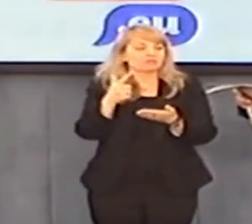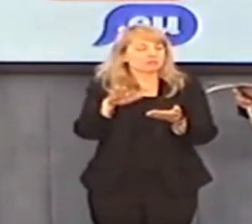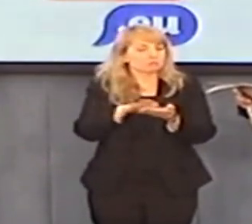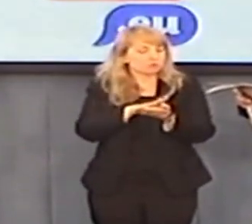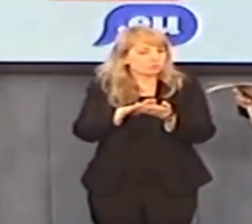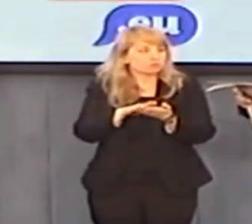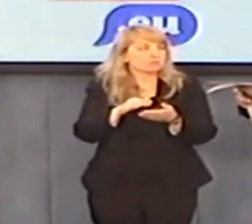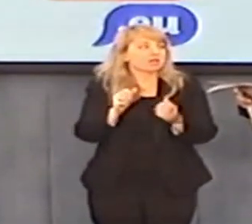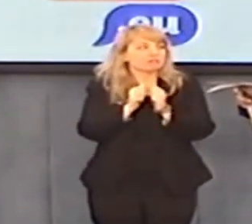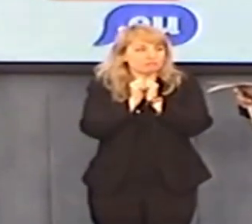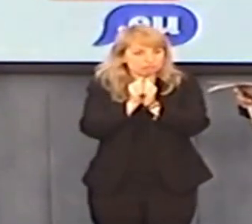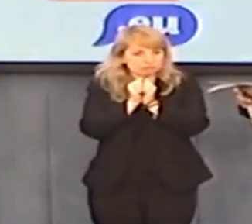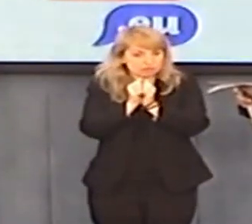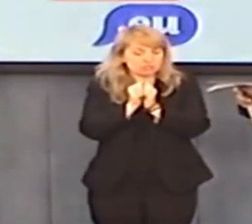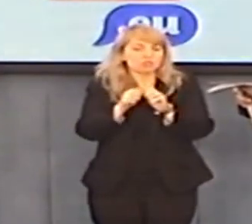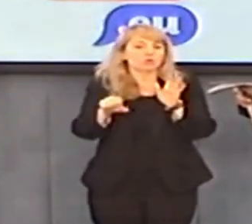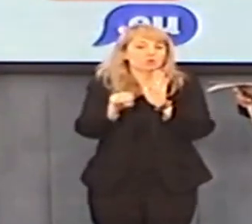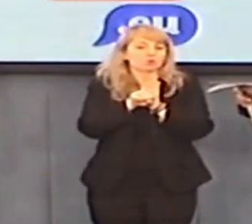2 miesięcy, od września.